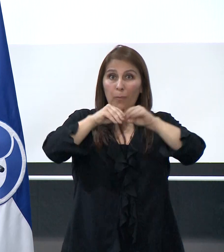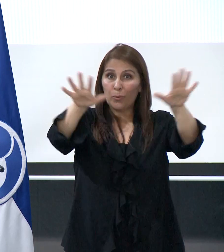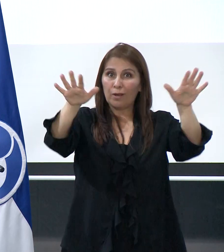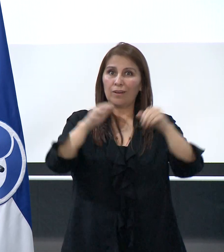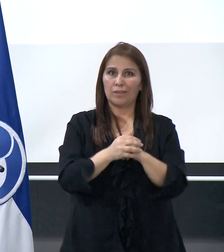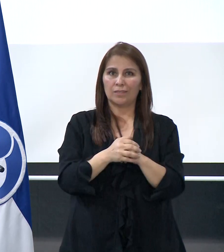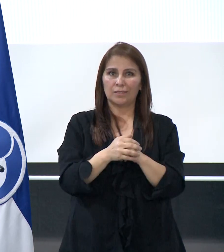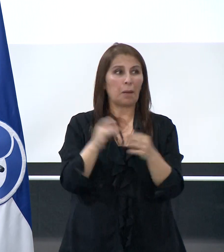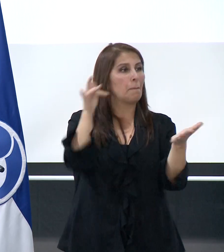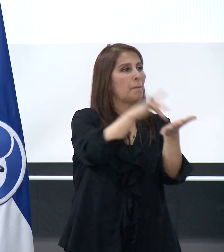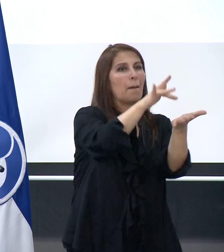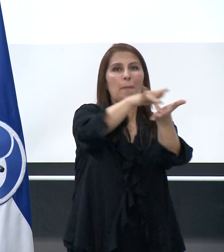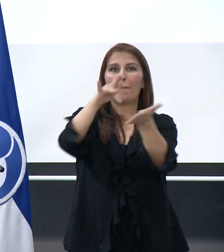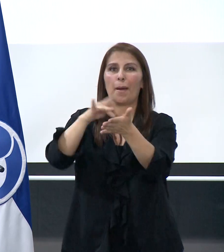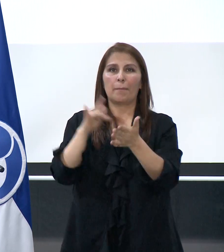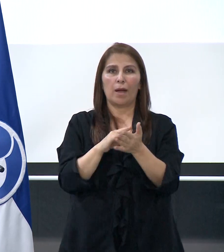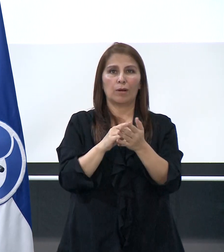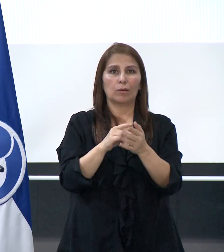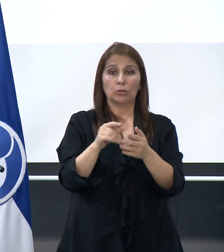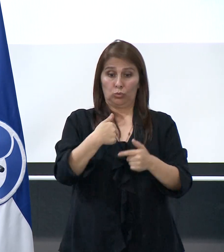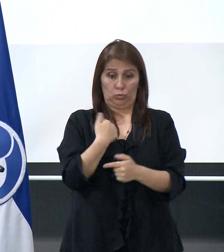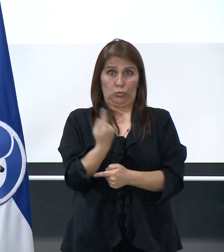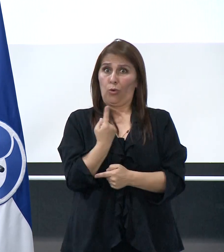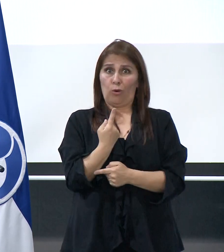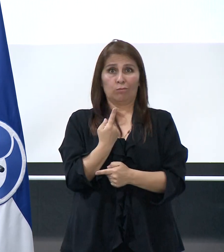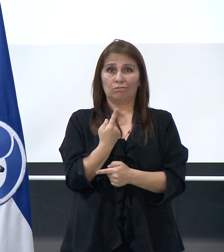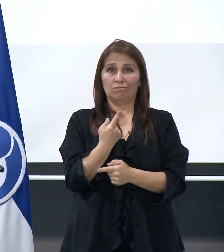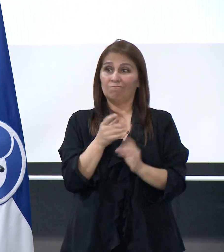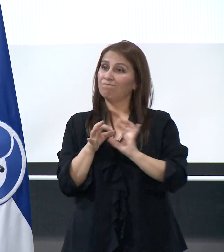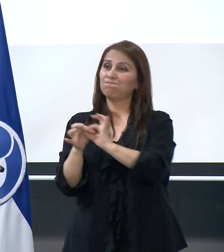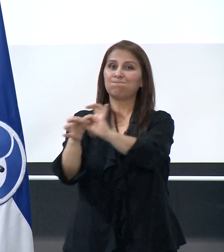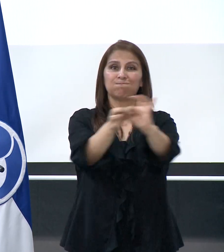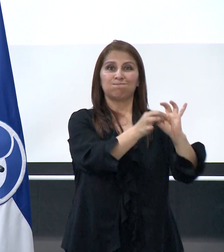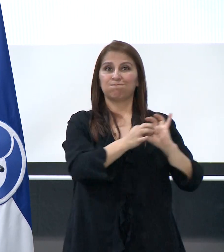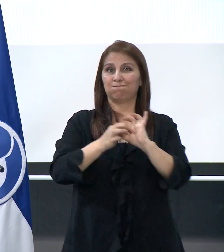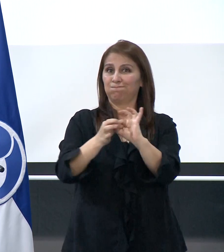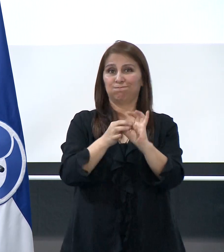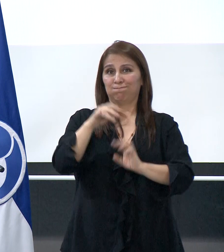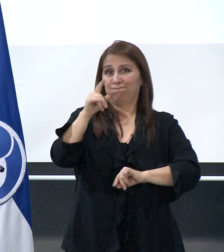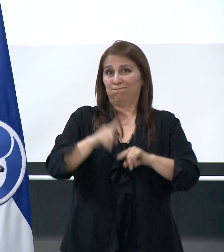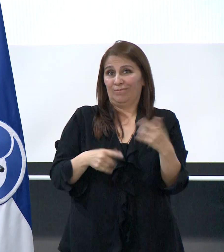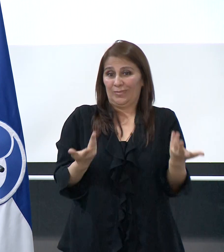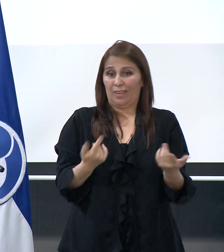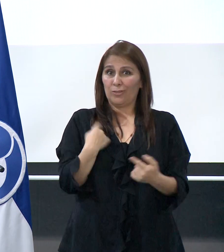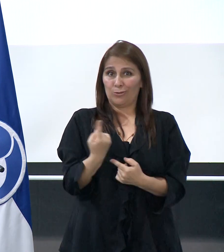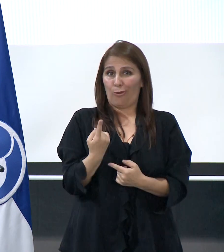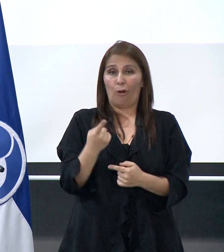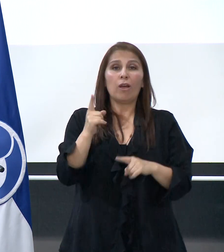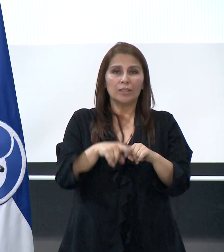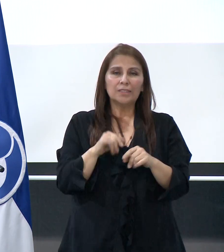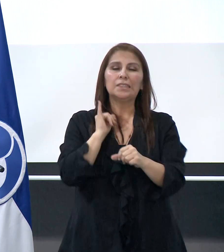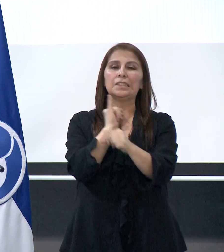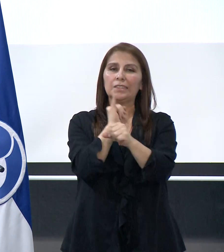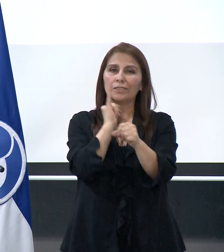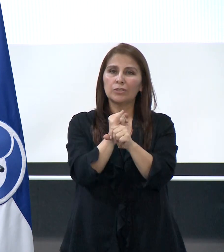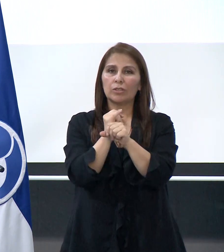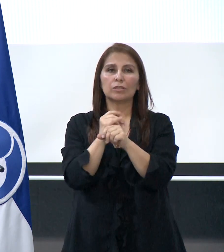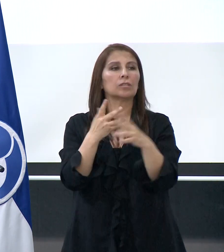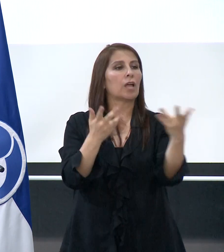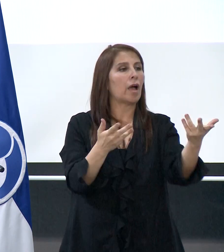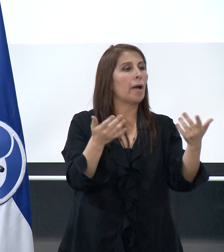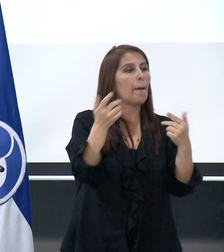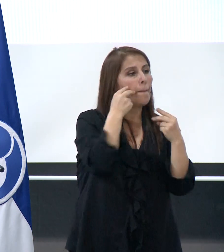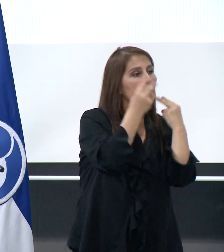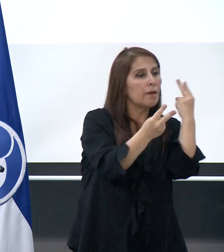participativamente junto a los demás no es un acto solitario ni aislado es un acto institucional en el que confluyen voces